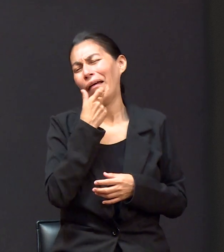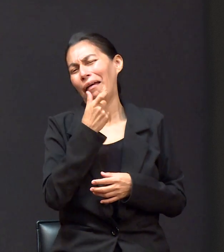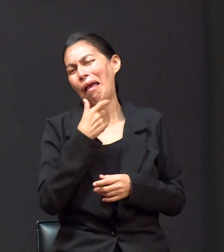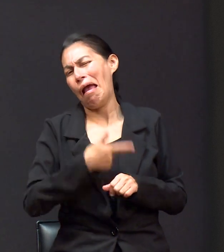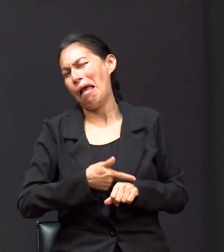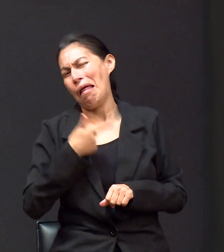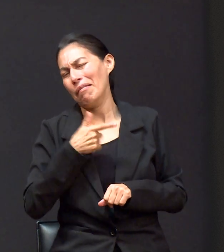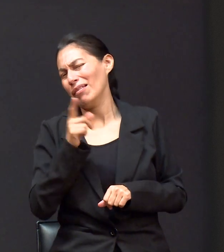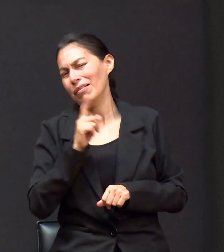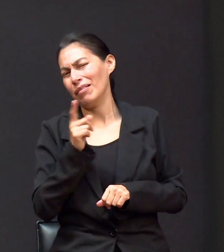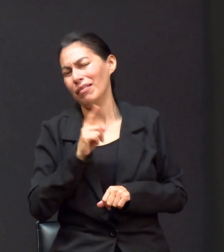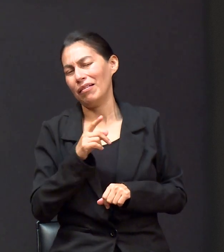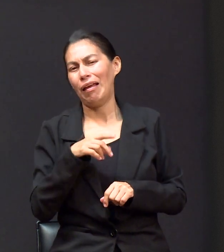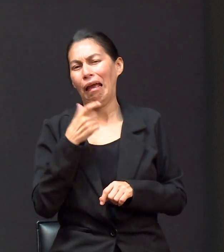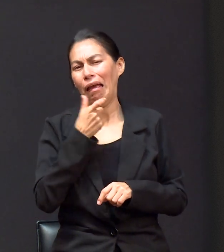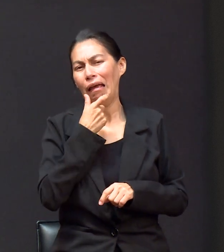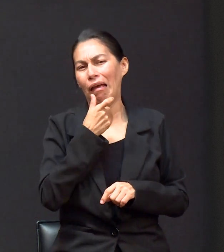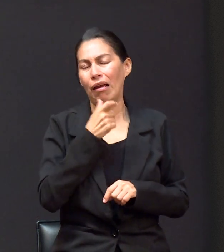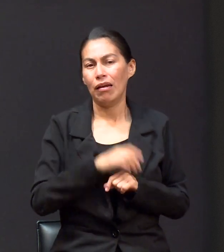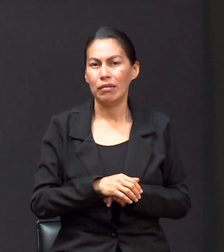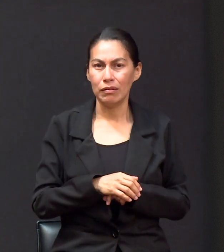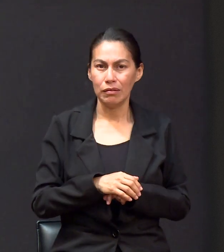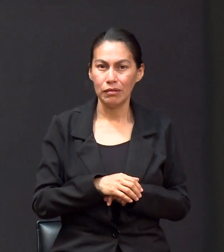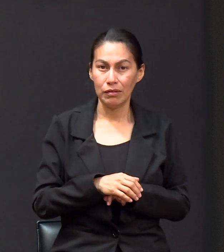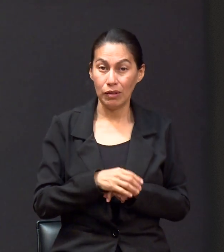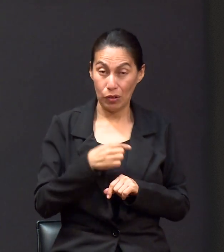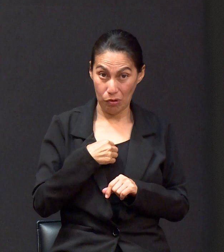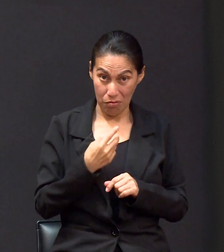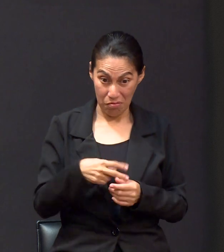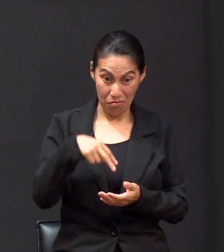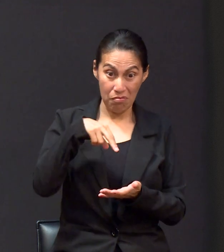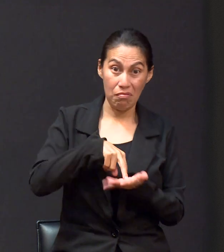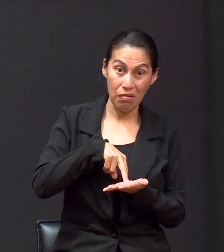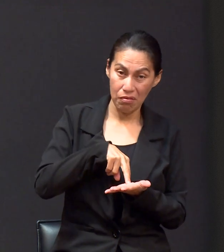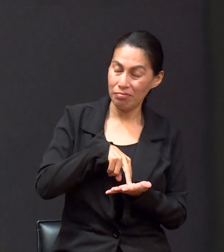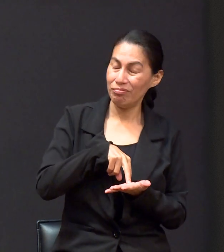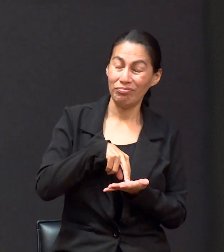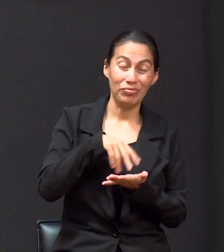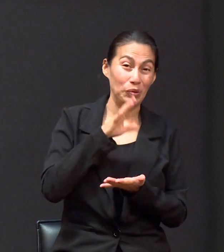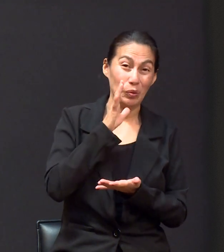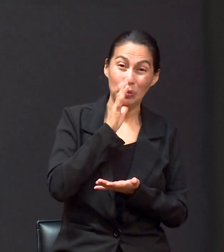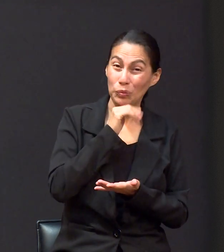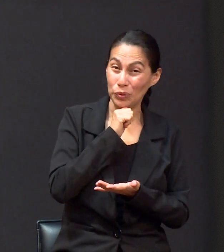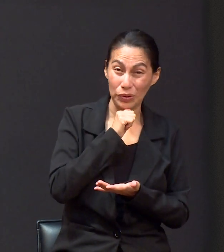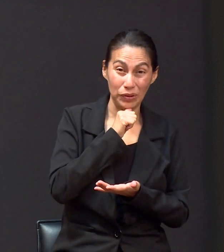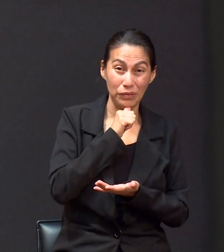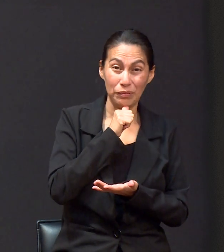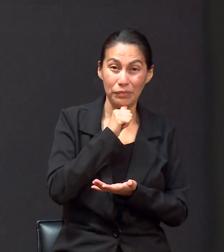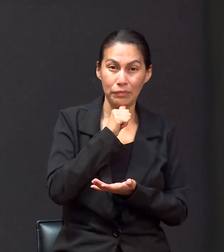grave. Dije, ay, no pasa nada. Y nada, ya no me pude parar.